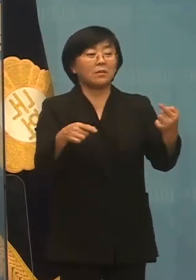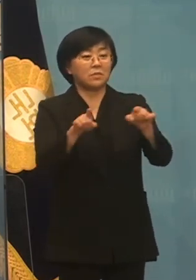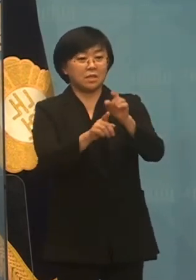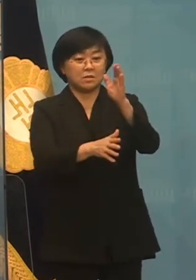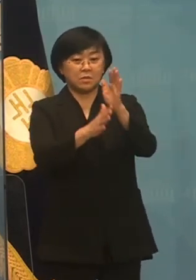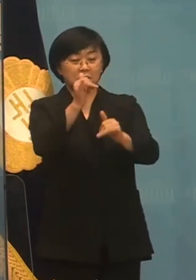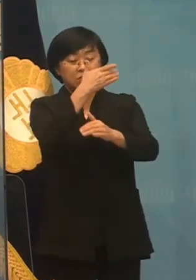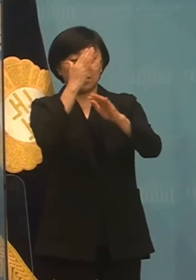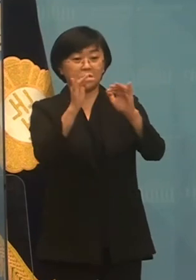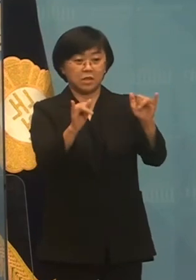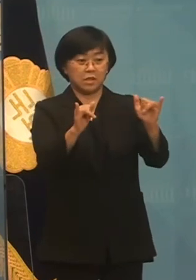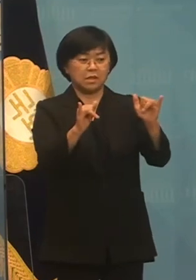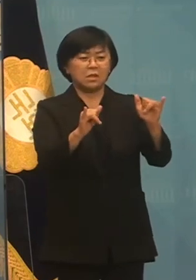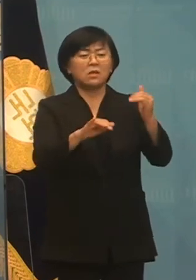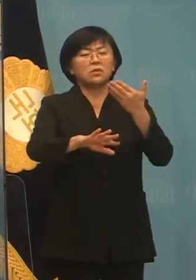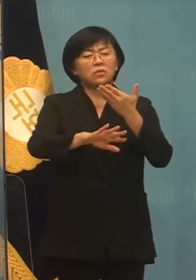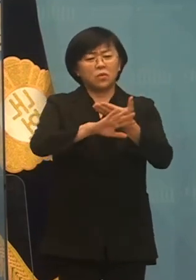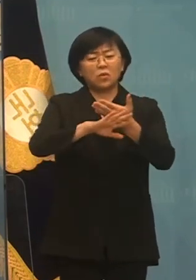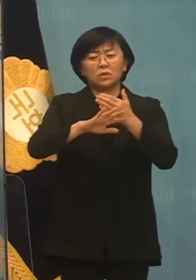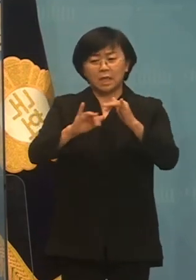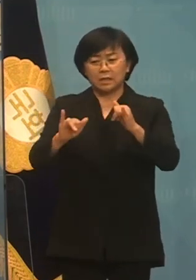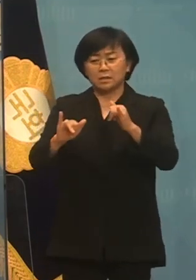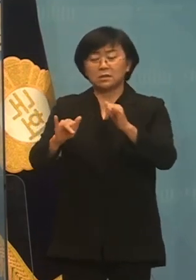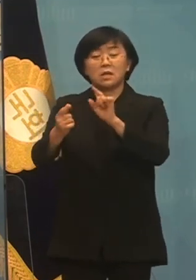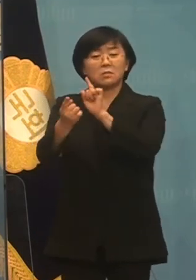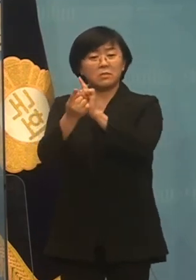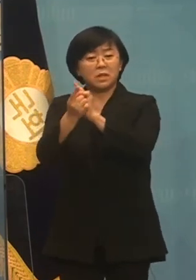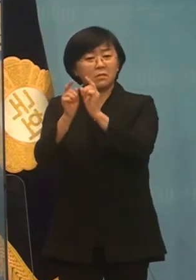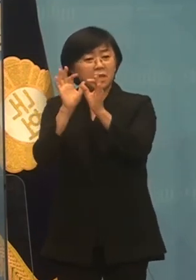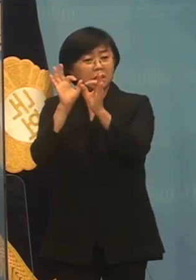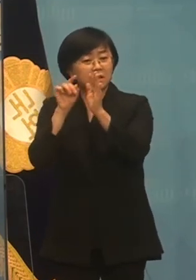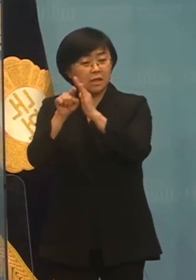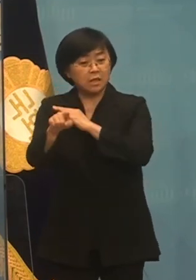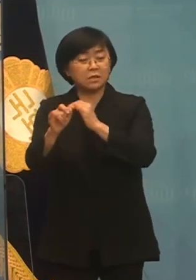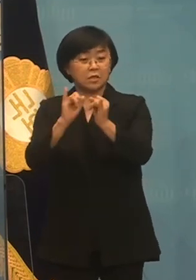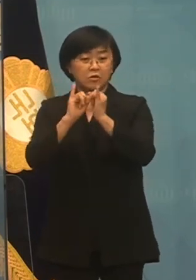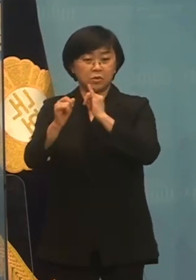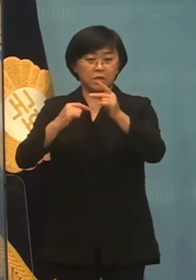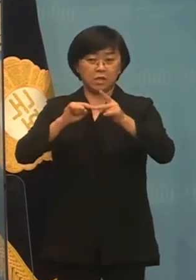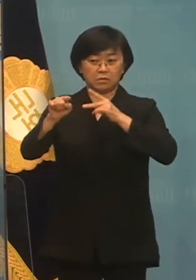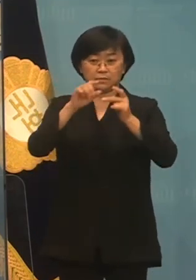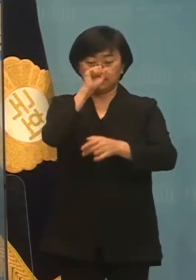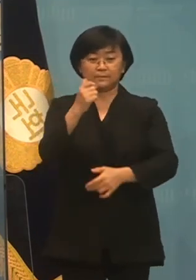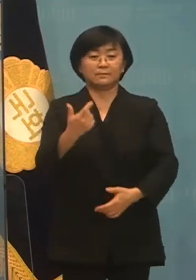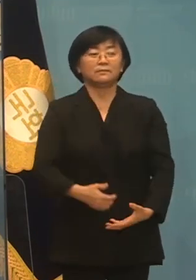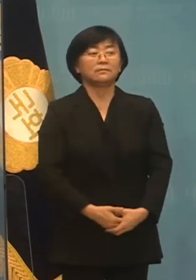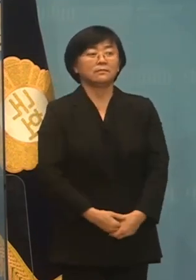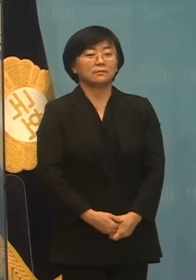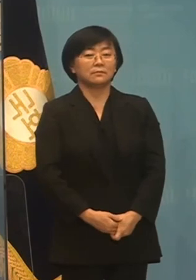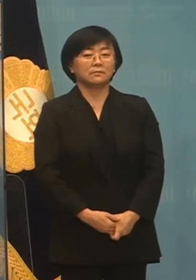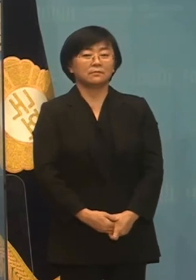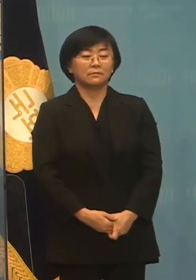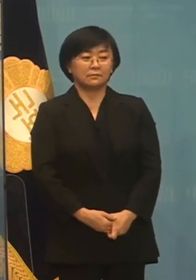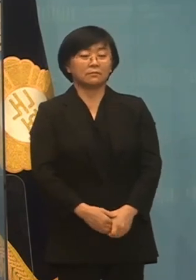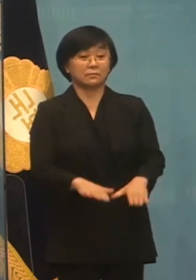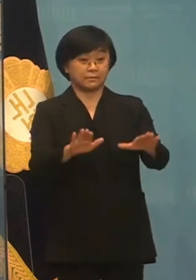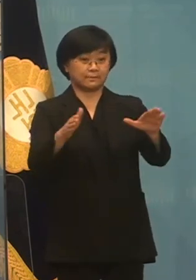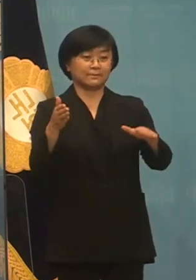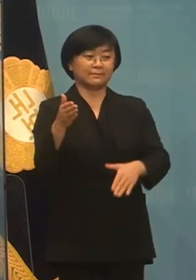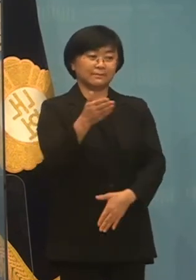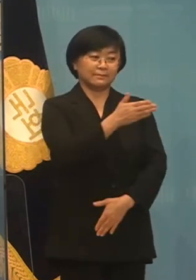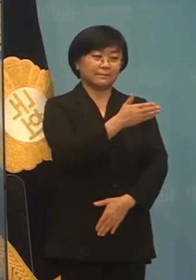시민인 청년들이 또 다른 동료 시민을 찾아가는 인터뷰라고 이해해 주시면 좋을 것 같습니다.